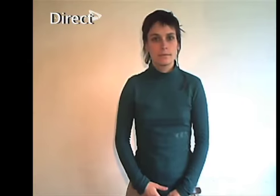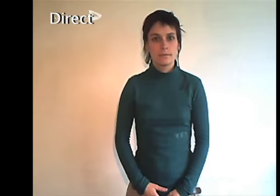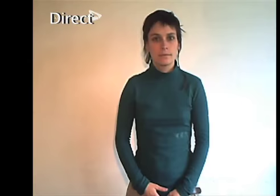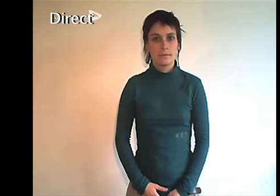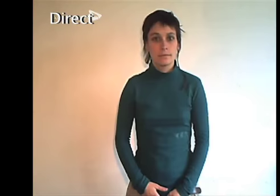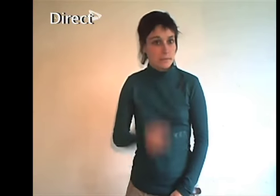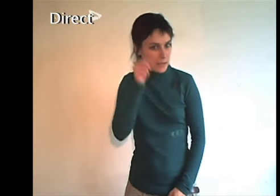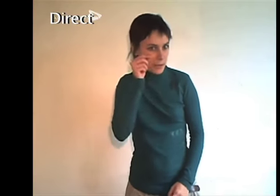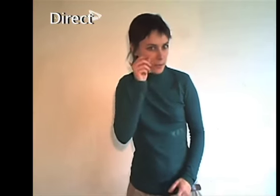Et